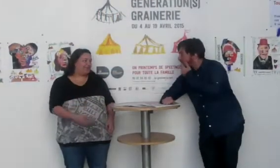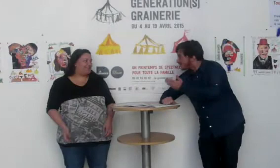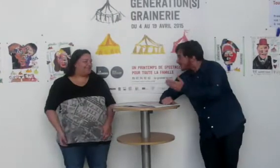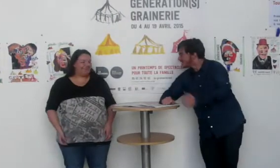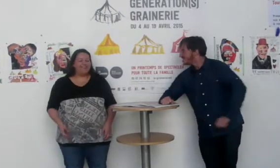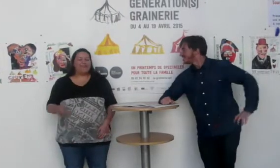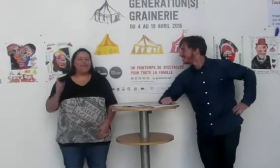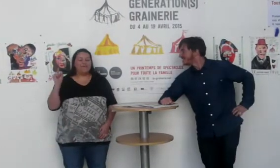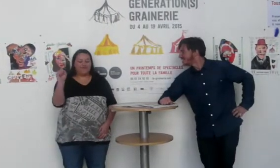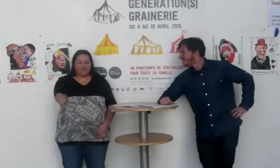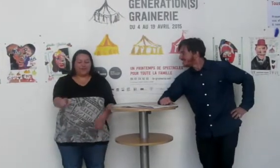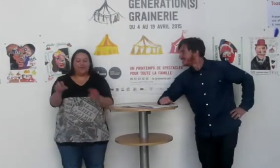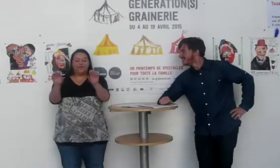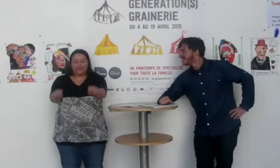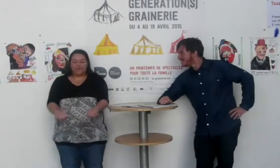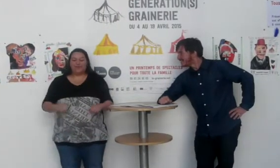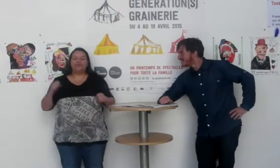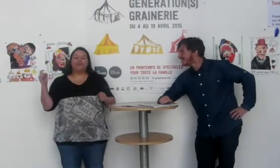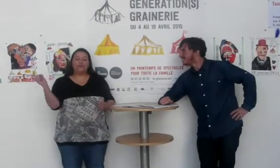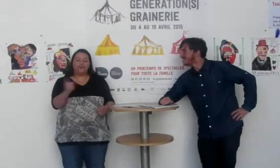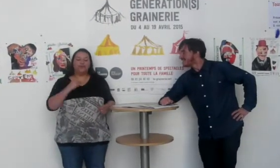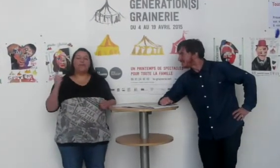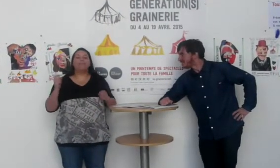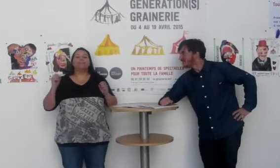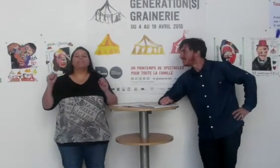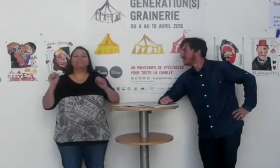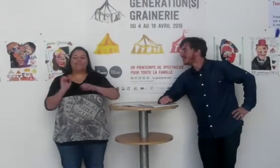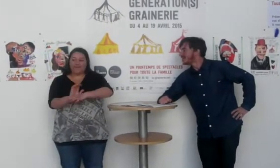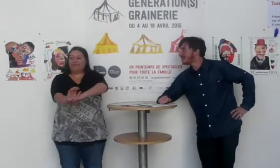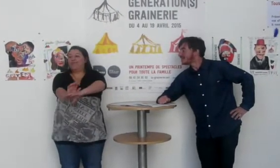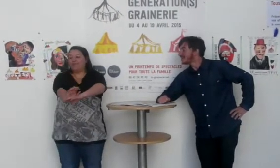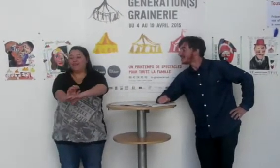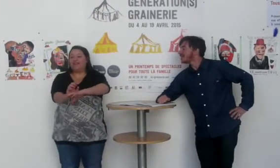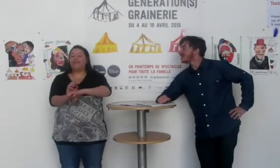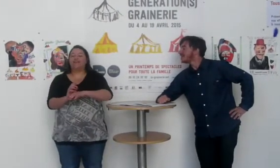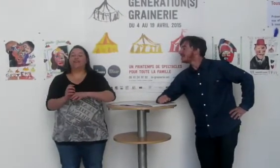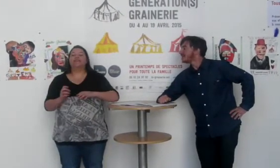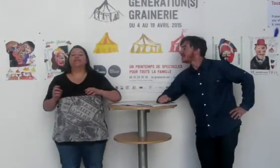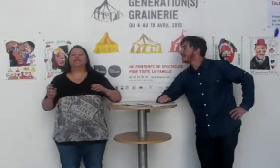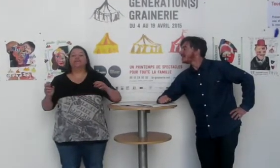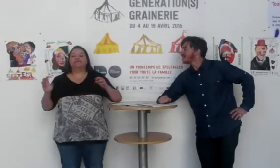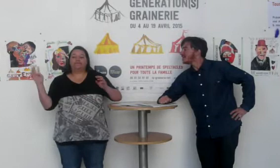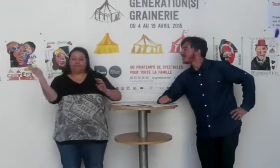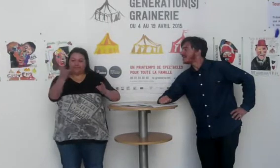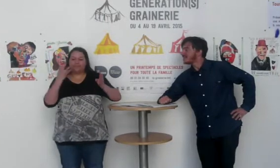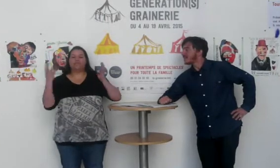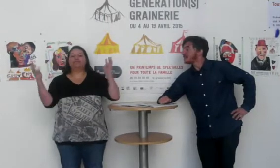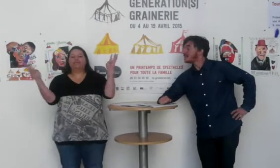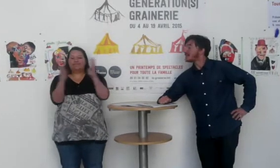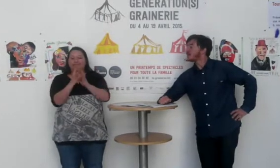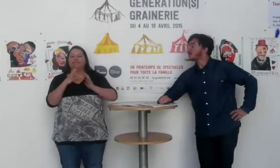Bonjour Nico. Peux-tu nous présenter les quatrièmes rencontres de Cirque Extraordinaire?